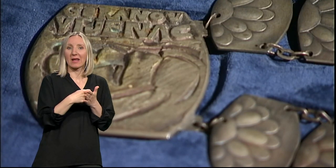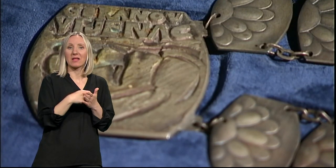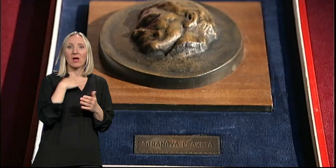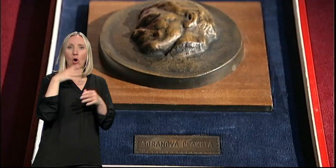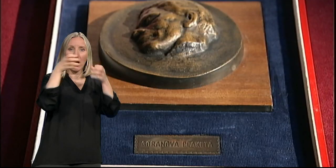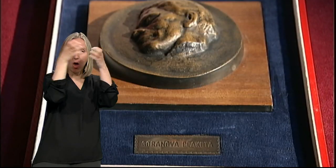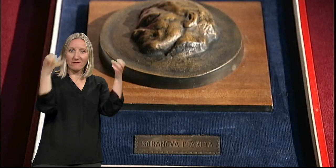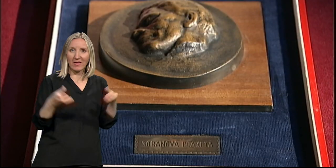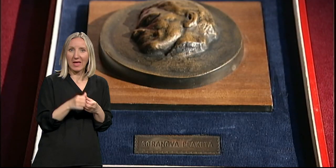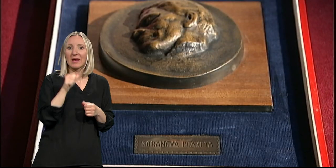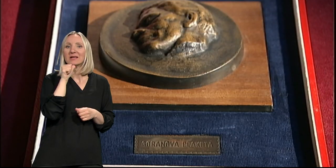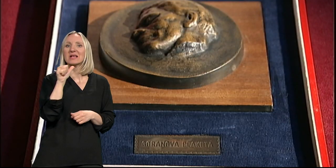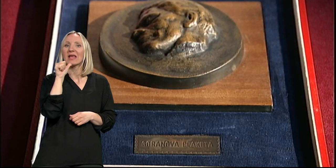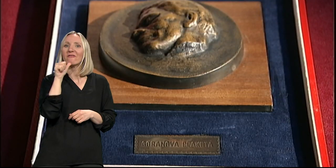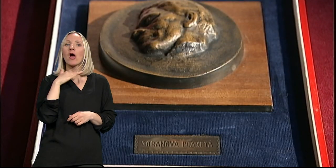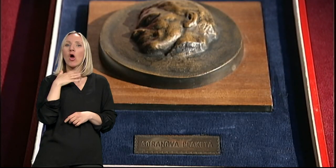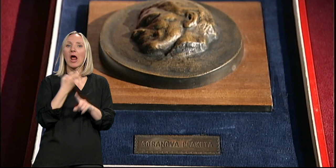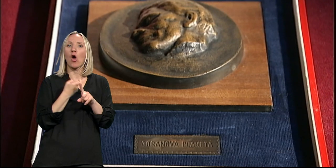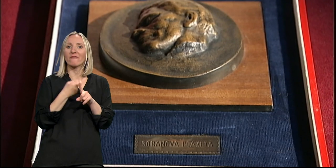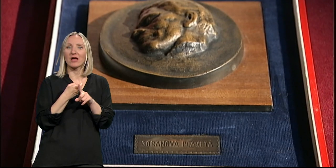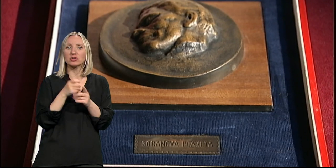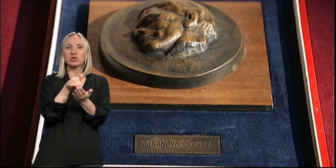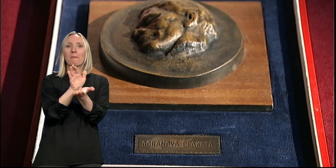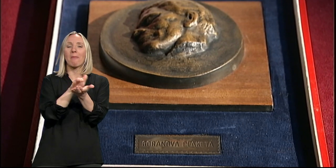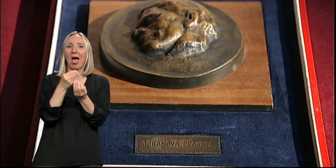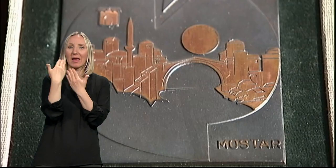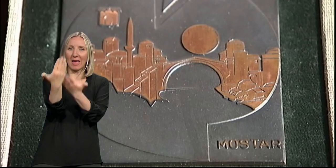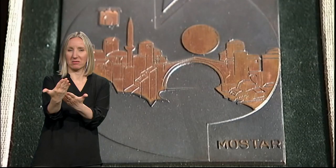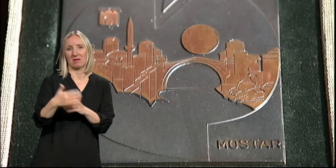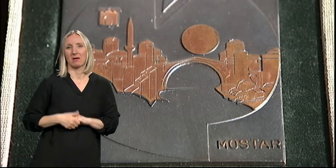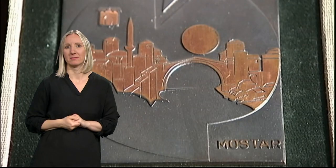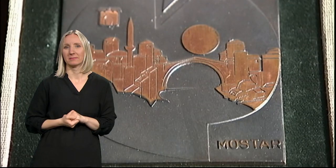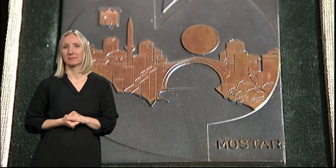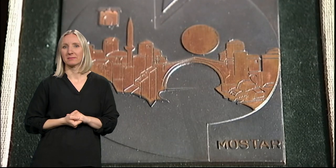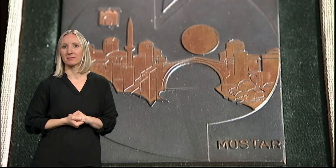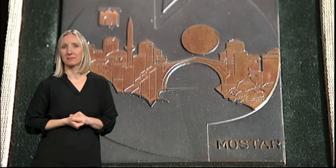venac i plaketu Ivana Gorana Kovačića.